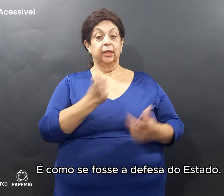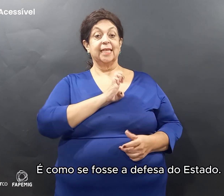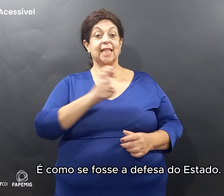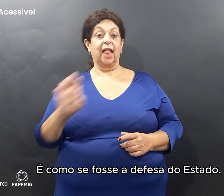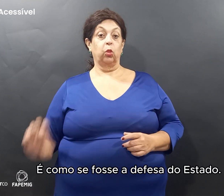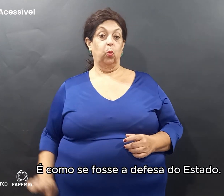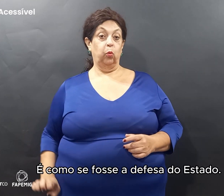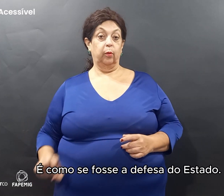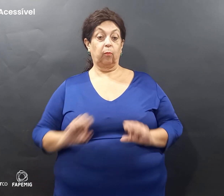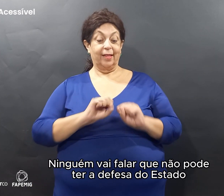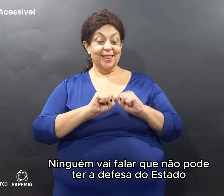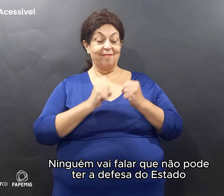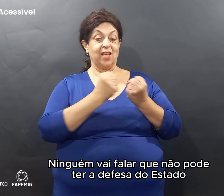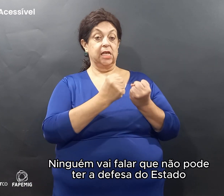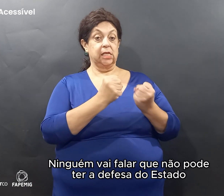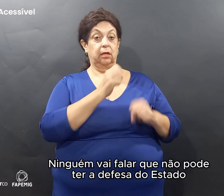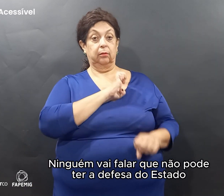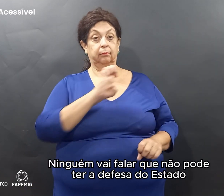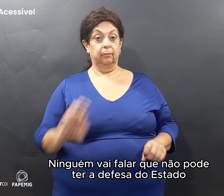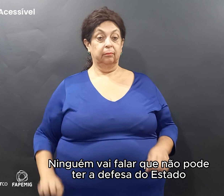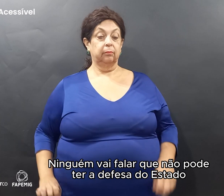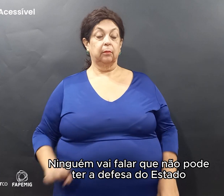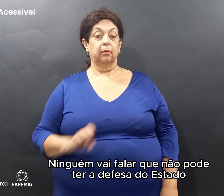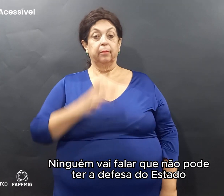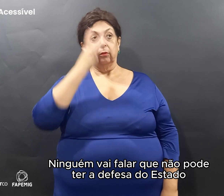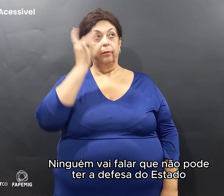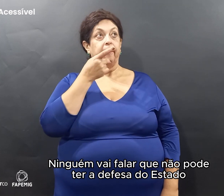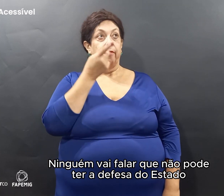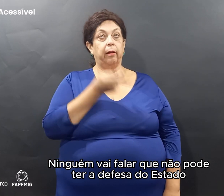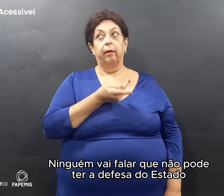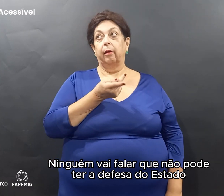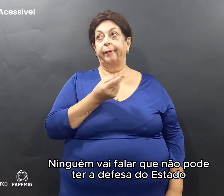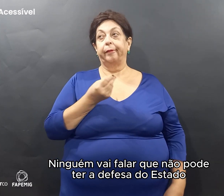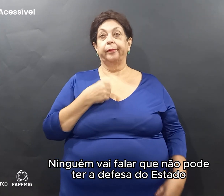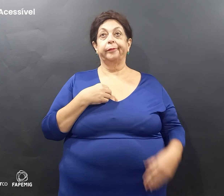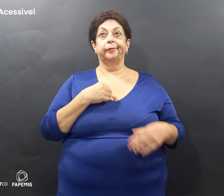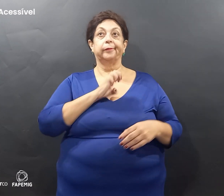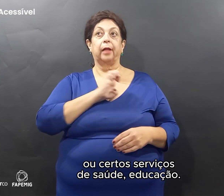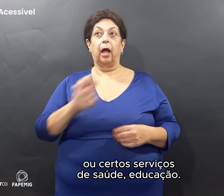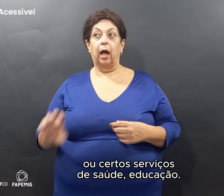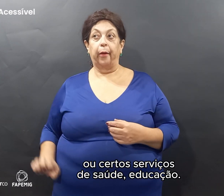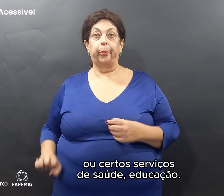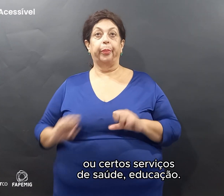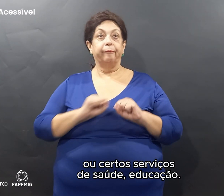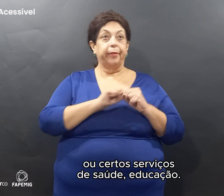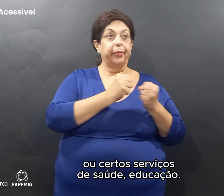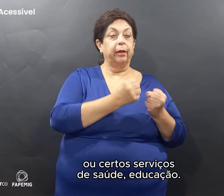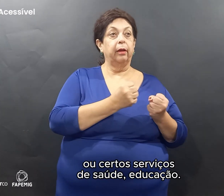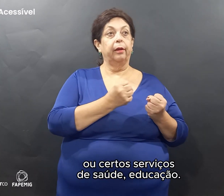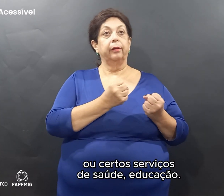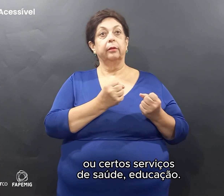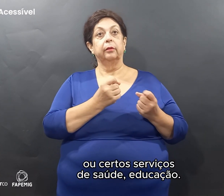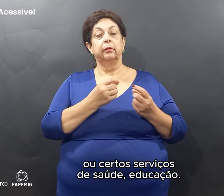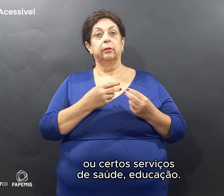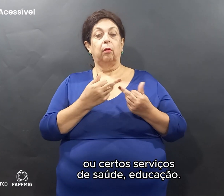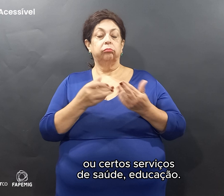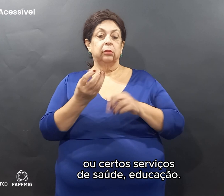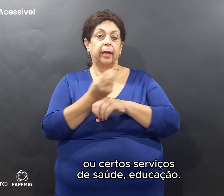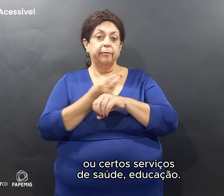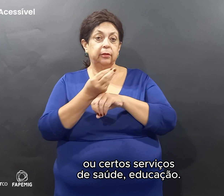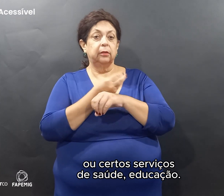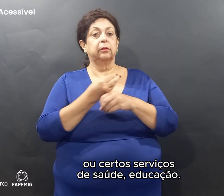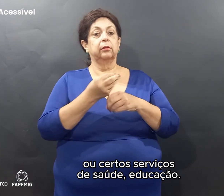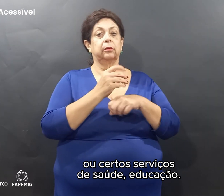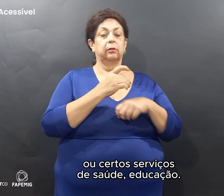fosse a defesa do Estado, né? Ninguém vai falar que não pode ter a defesa do Estado ou certos serviços, né,